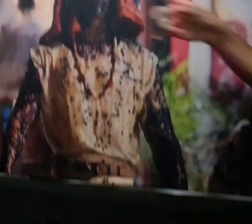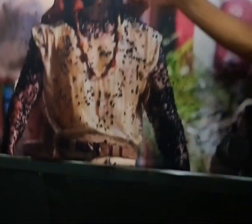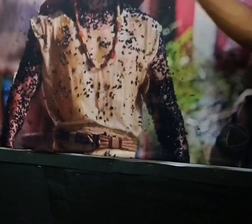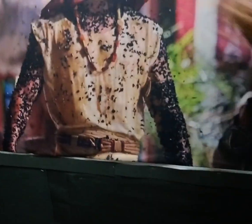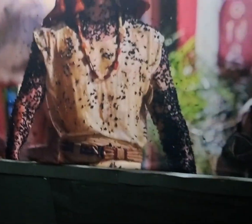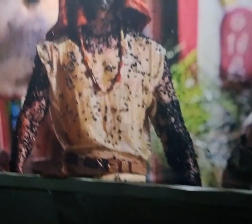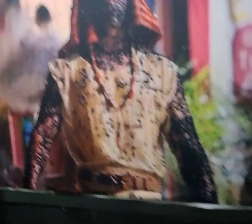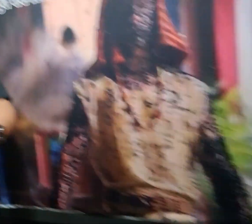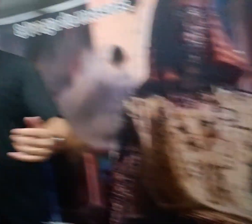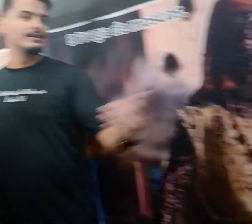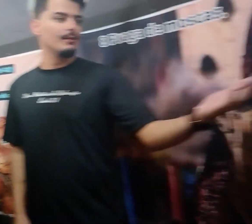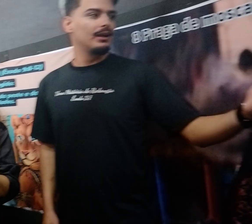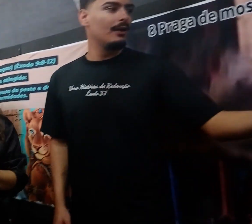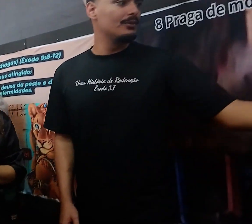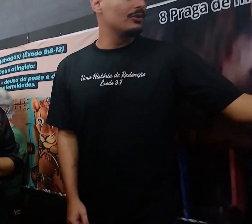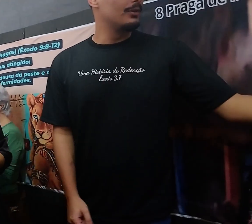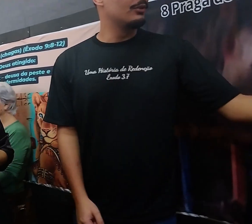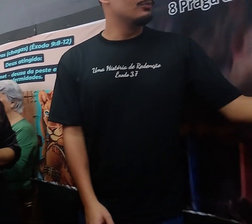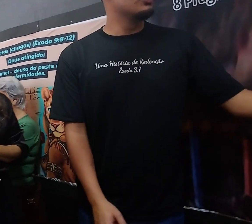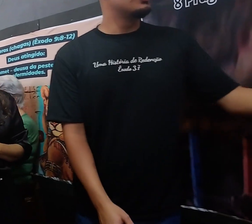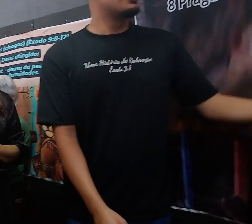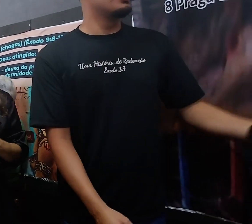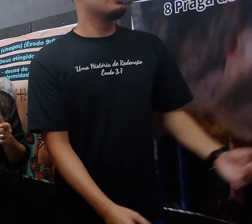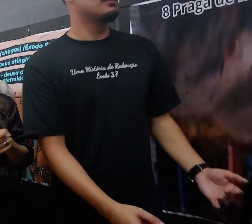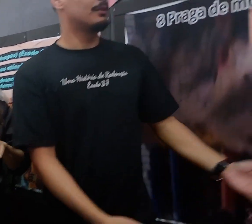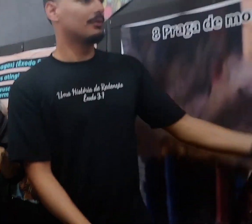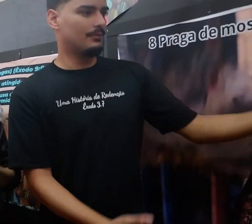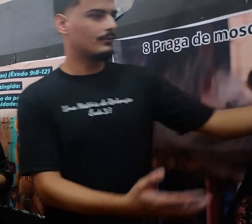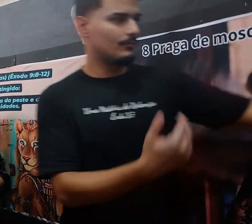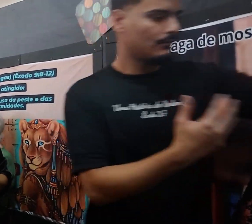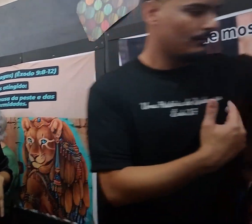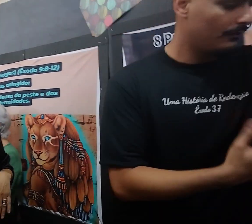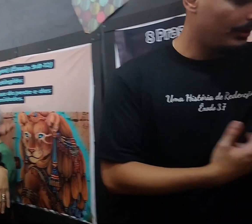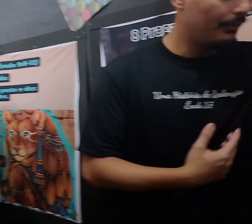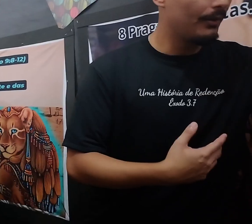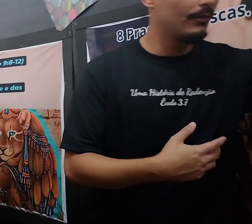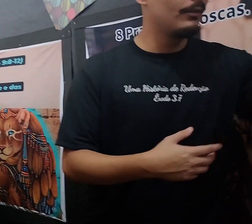A nossa quinta praga, chega pra cá, pessoal, para todo mundo assistir.